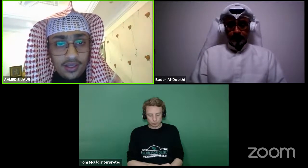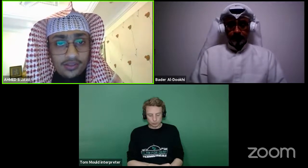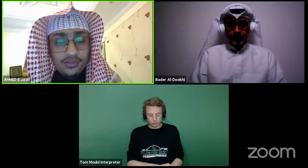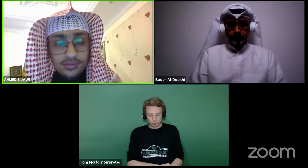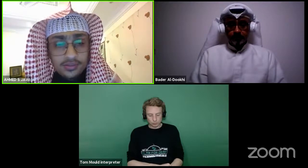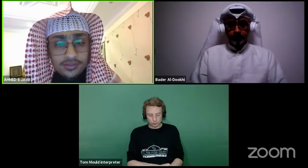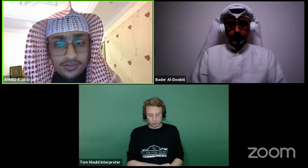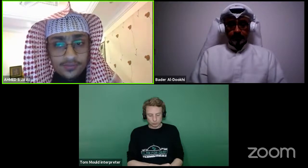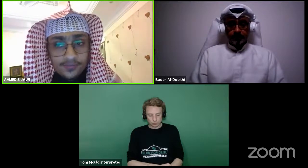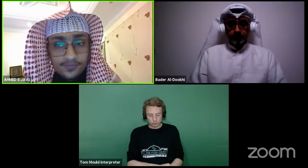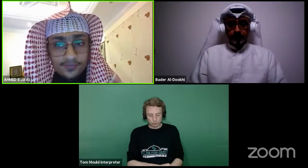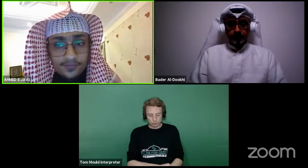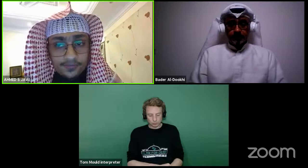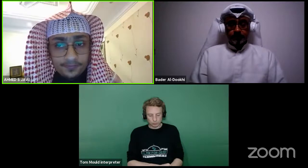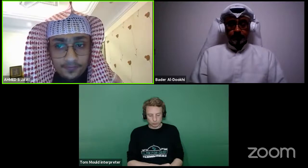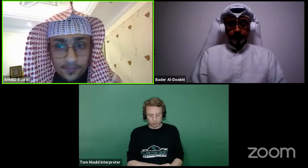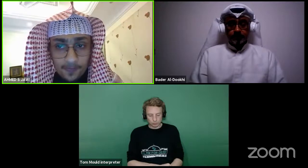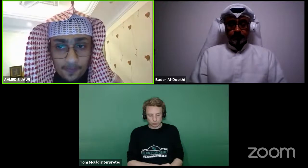الهالكين.